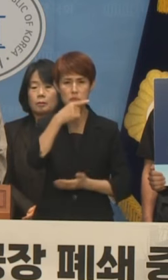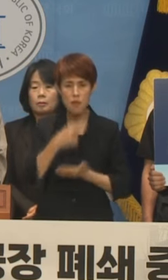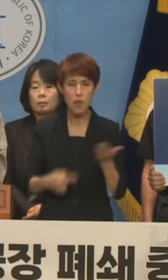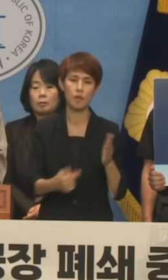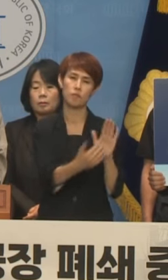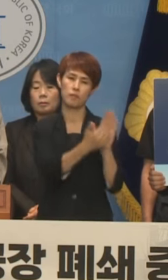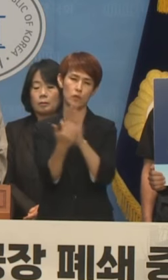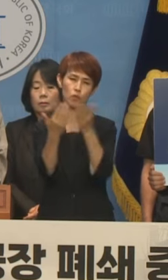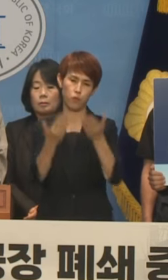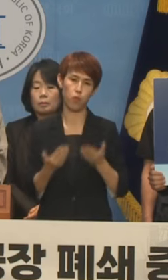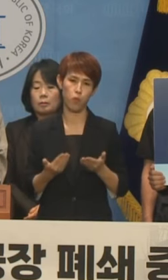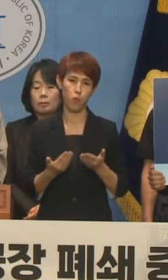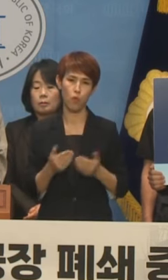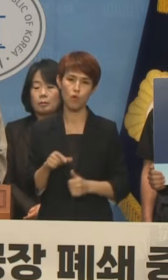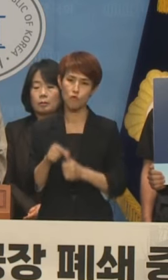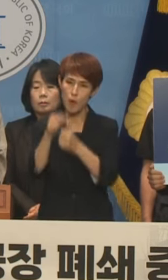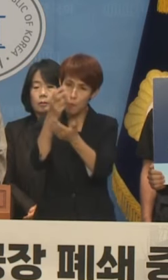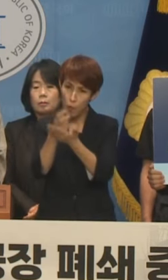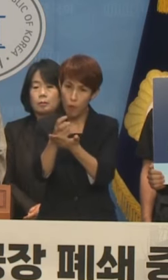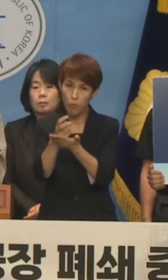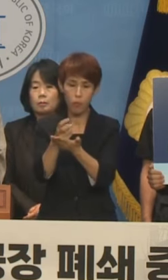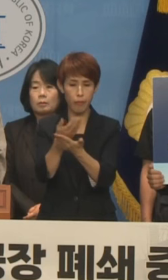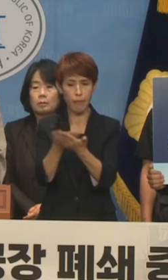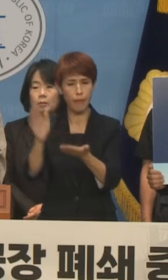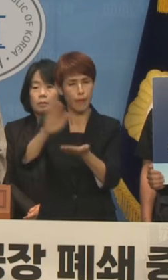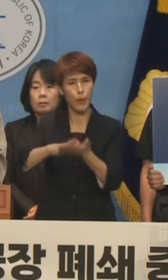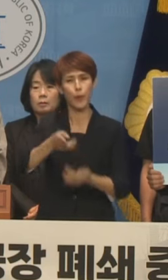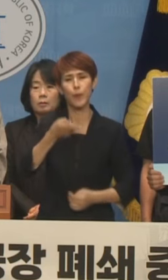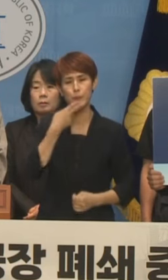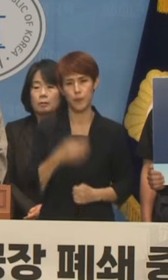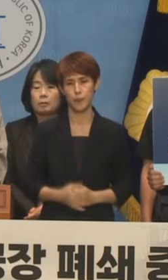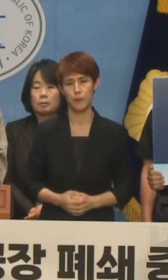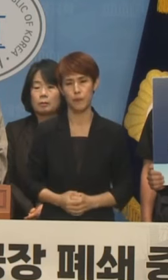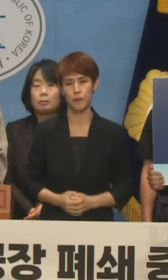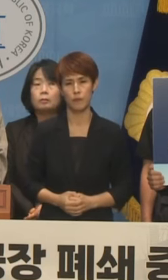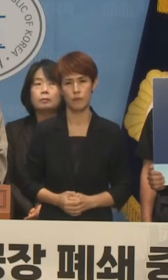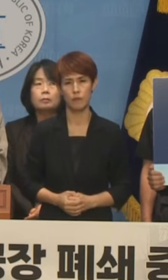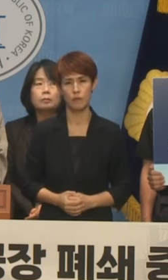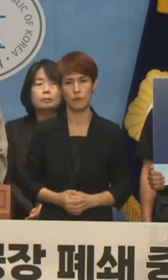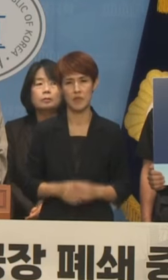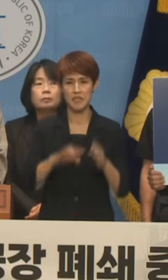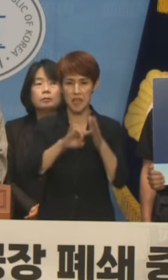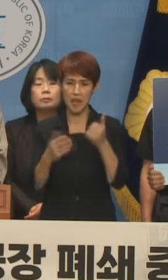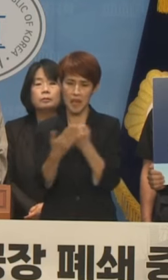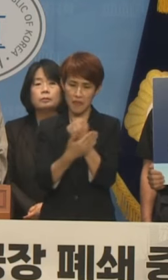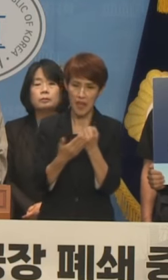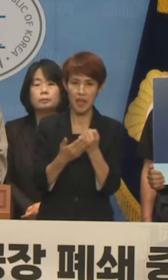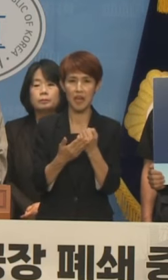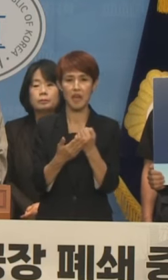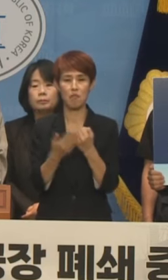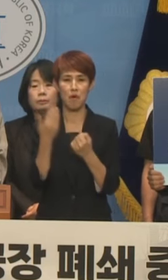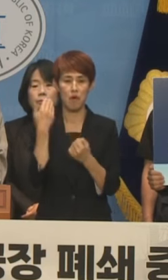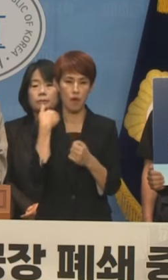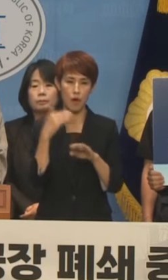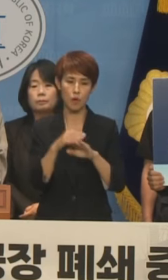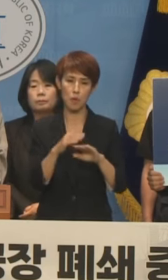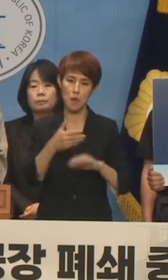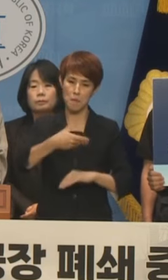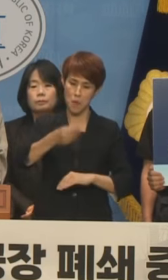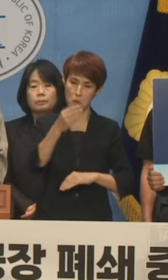예방하고 구제하는 법과 제도는 개선되지 않고 있다. 오히려 세제 혜택, 임대료 감면 등 각종